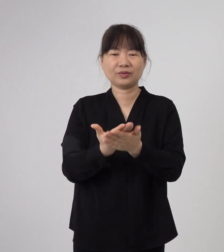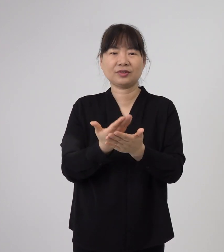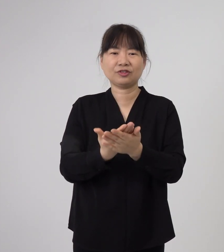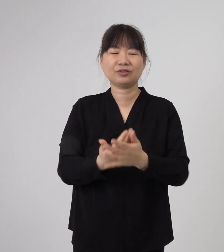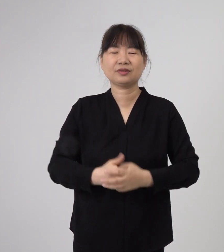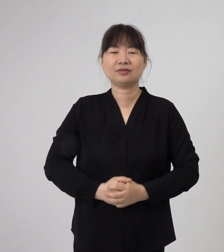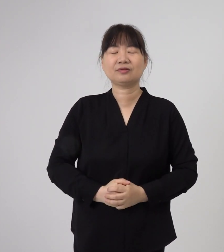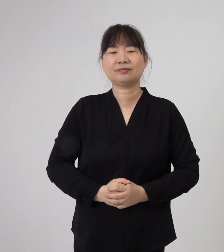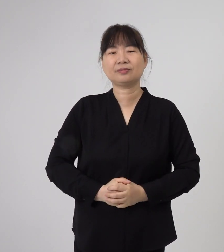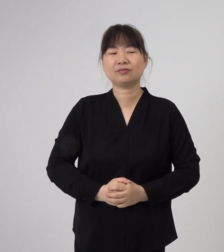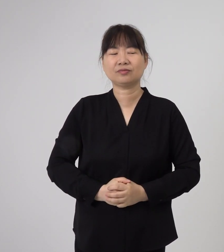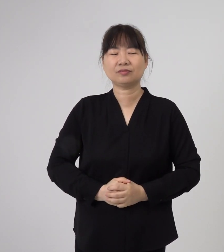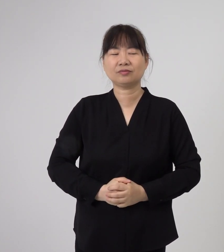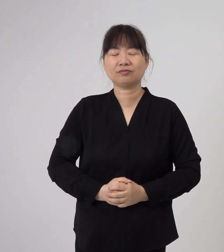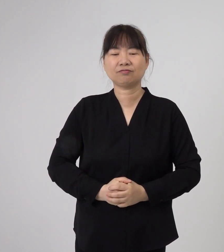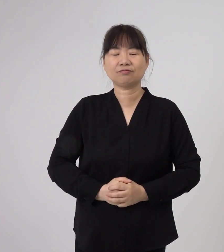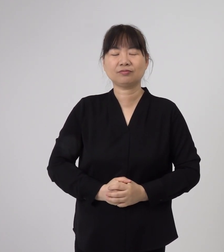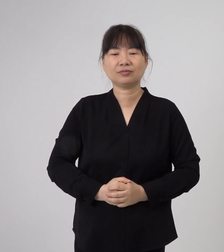자,